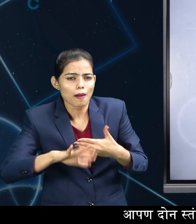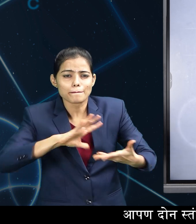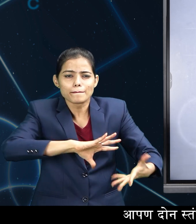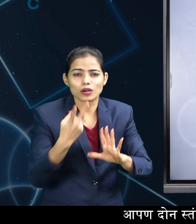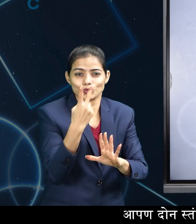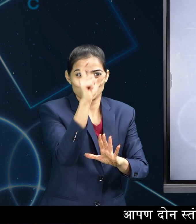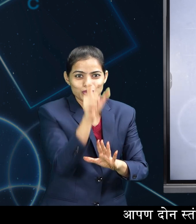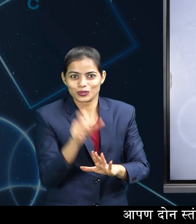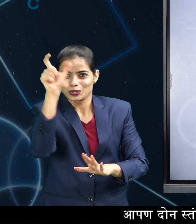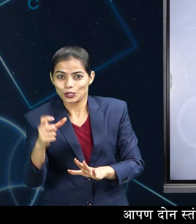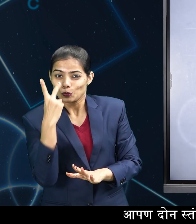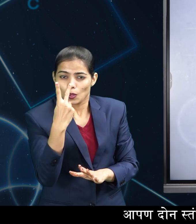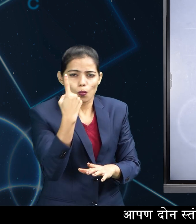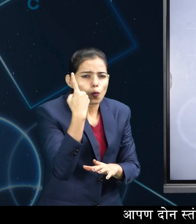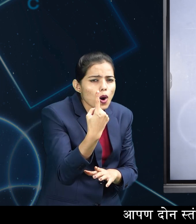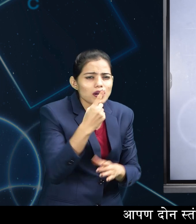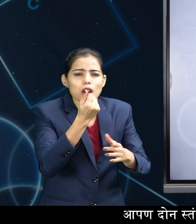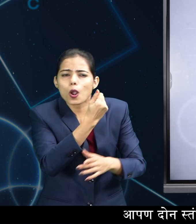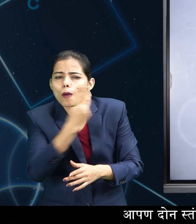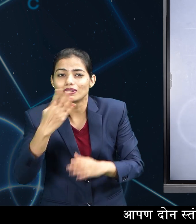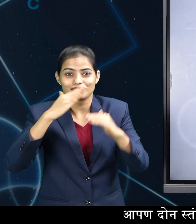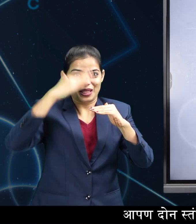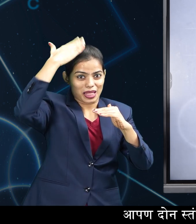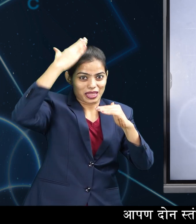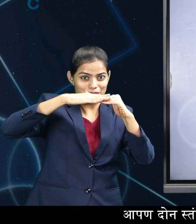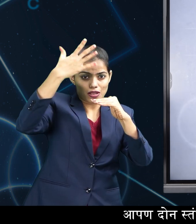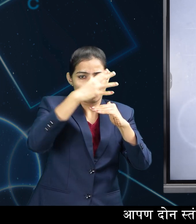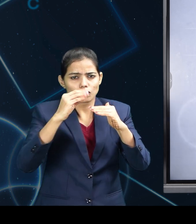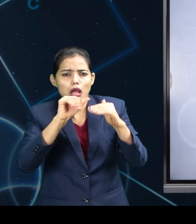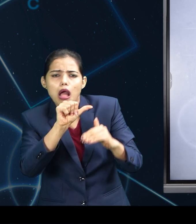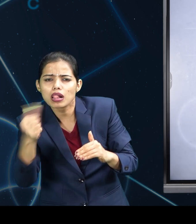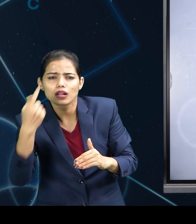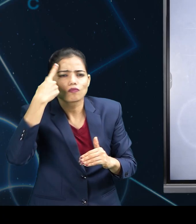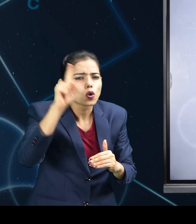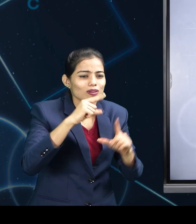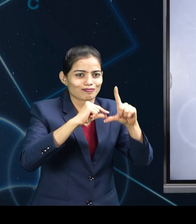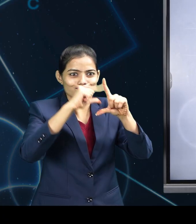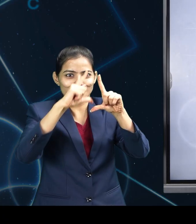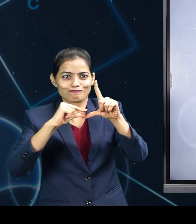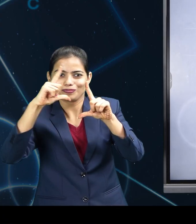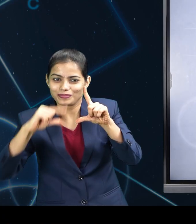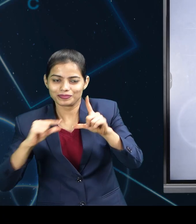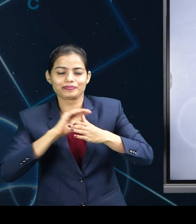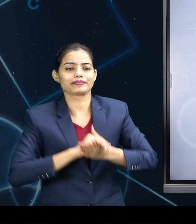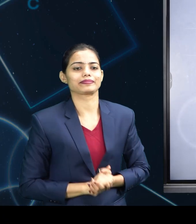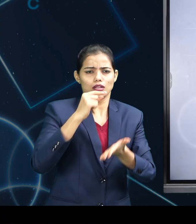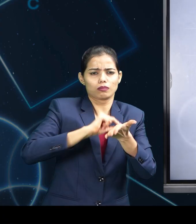आपण 2 स्तंभ तयार करू. एक प्रमुख हेड्स संख्येसाठी आणि दुसरा वारंवारतेसाठी.